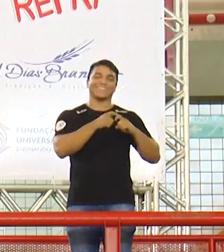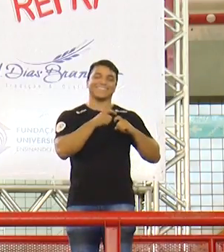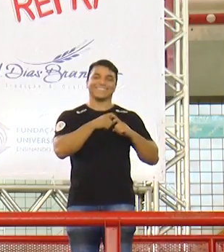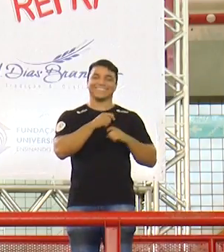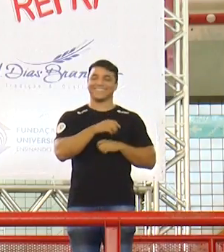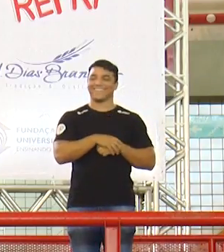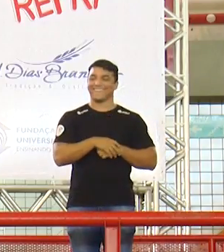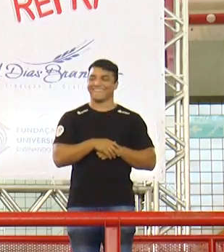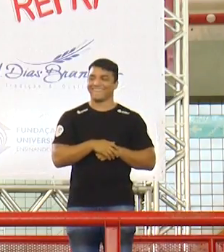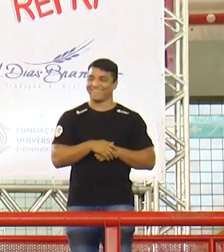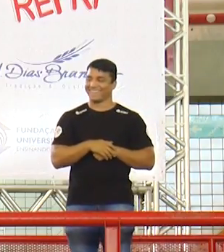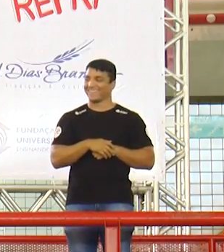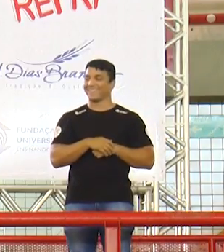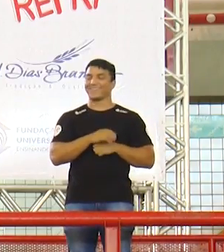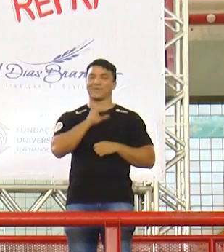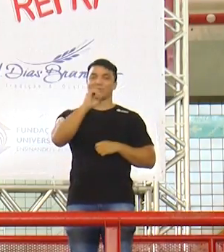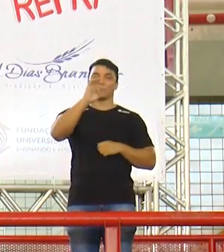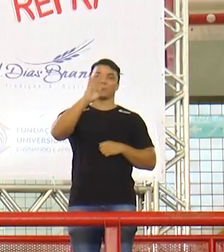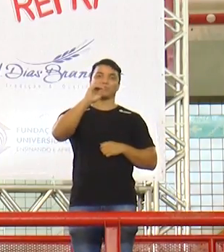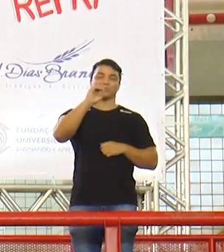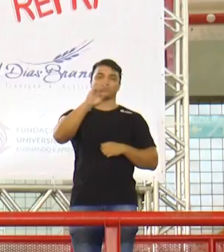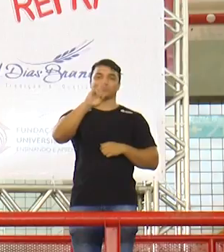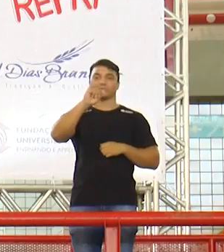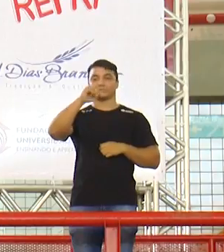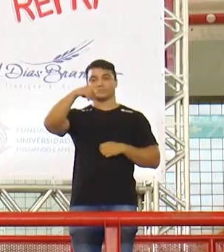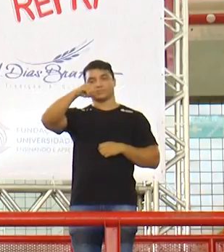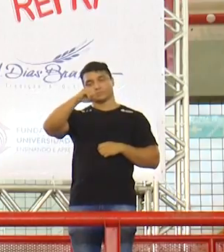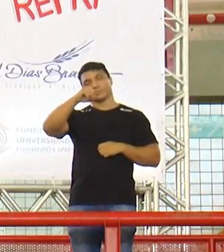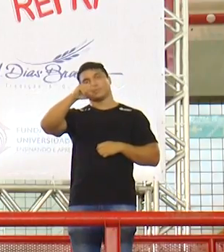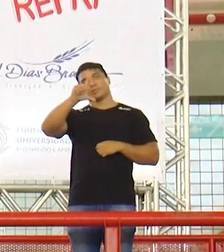consulta com o